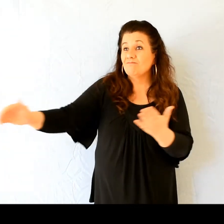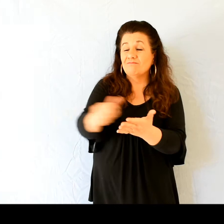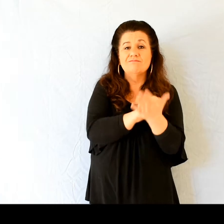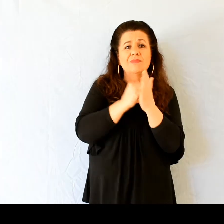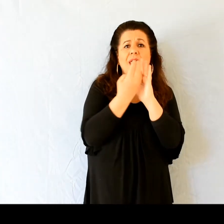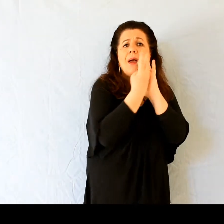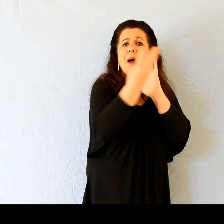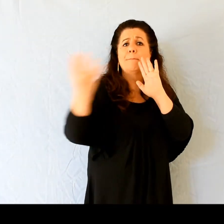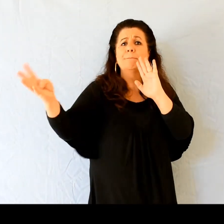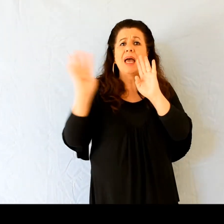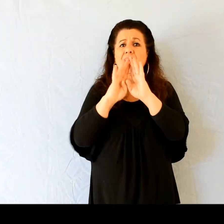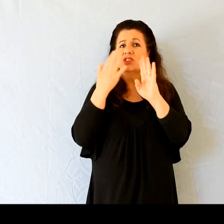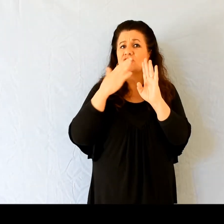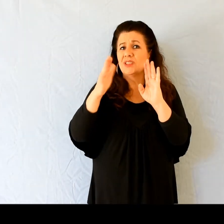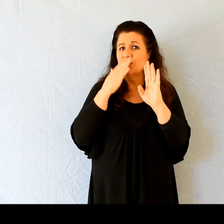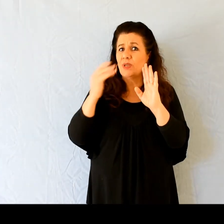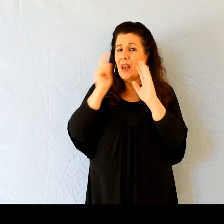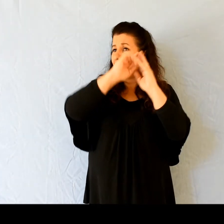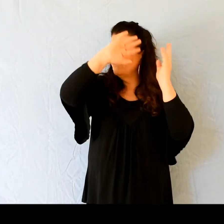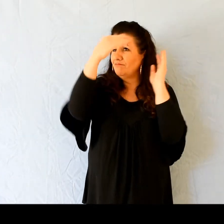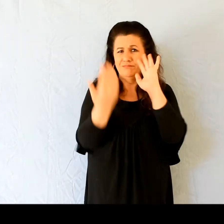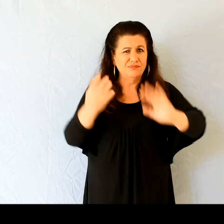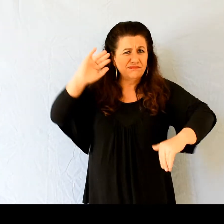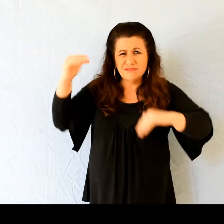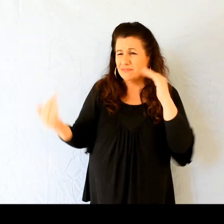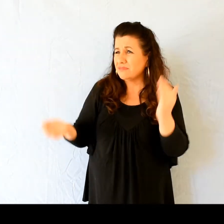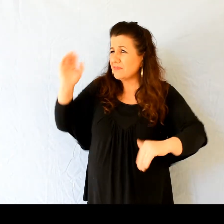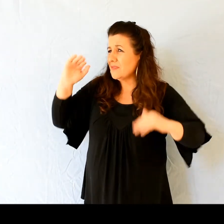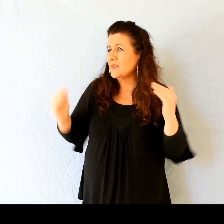et réduisirent à rien tous leurs objets précieux.